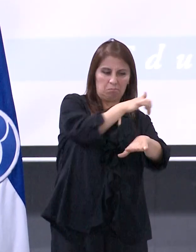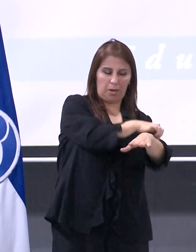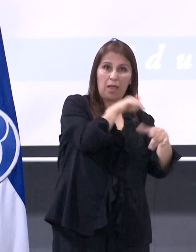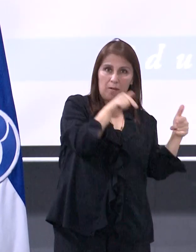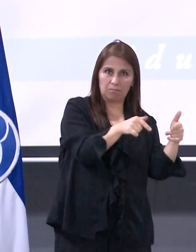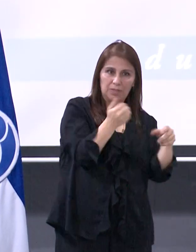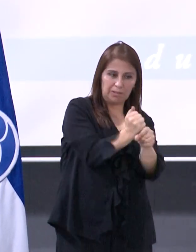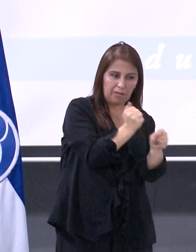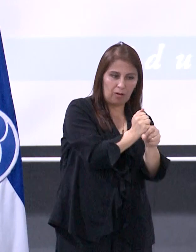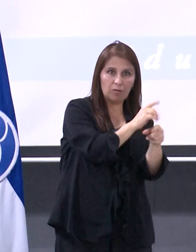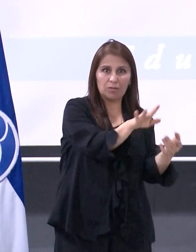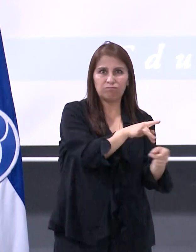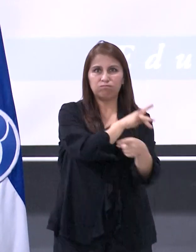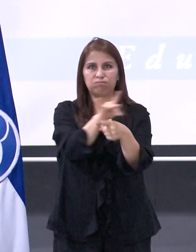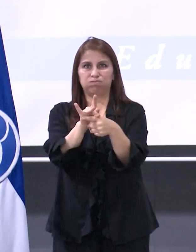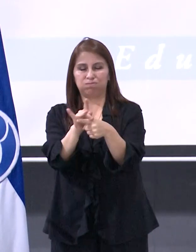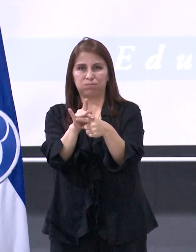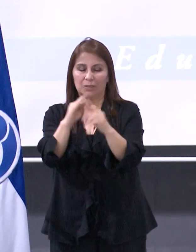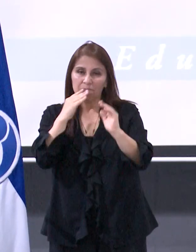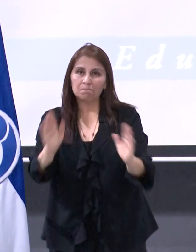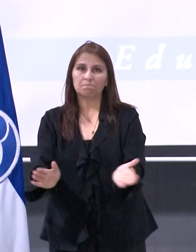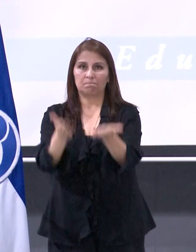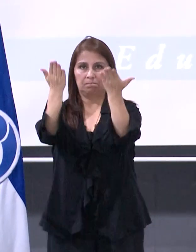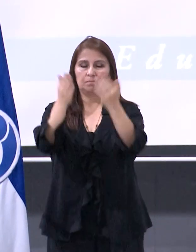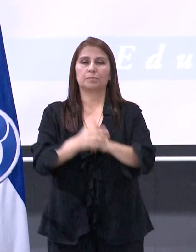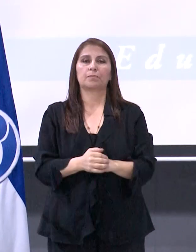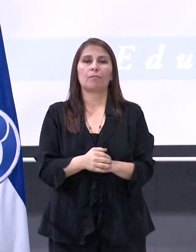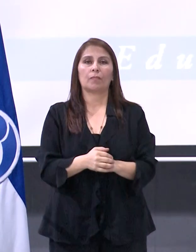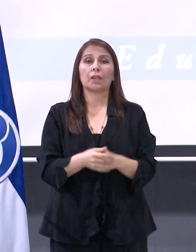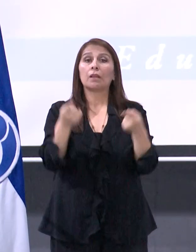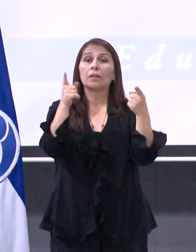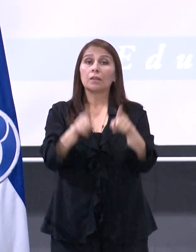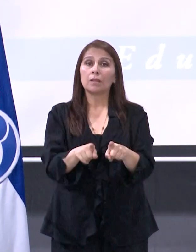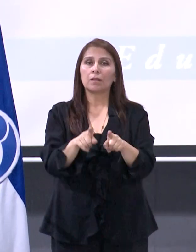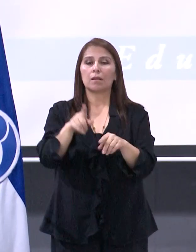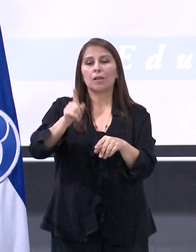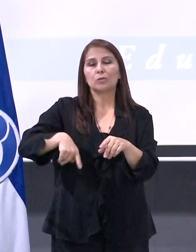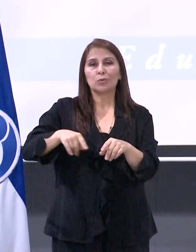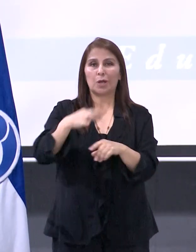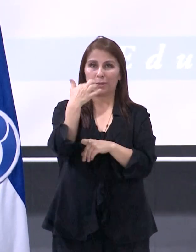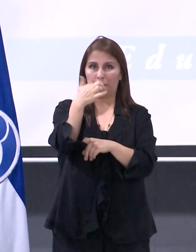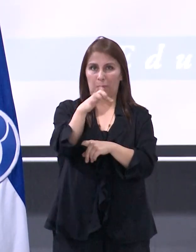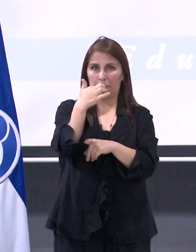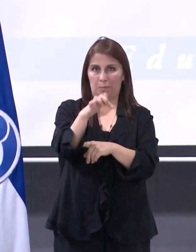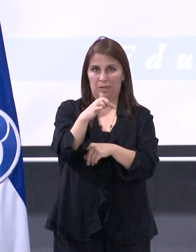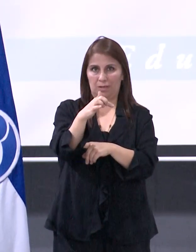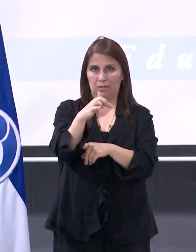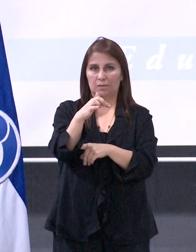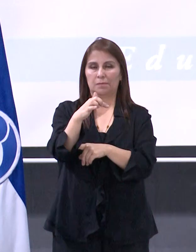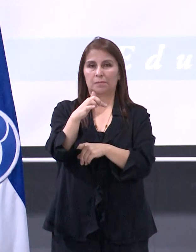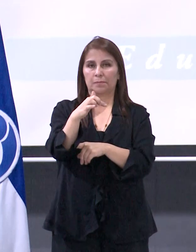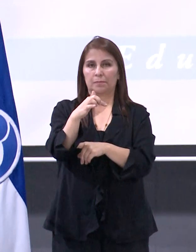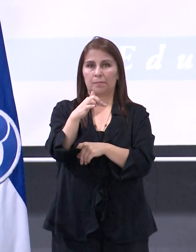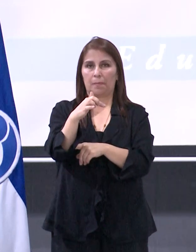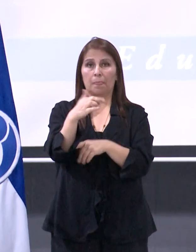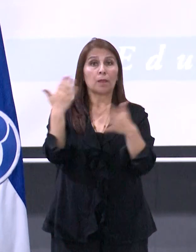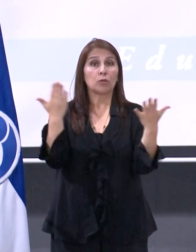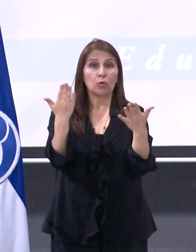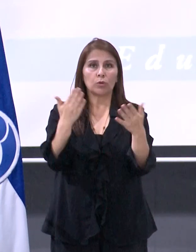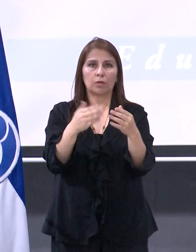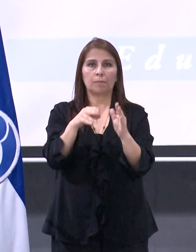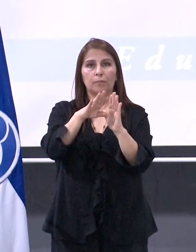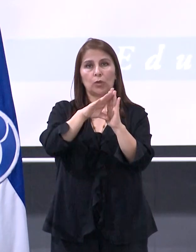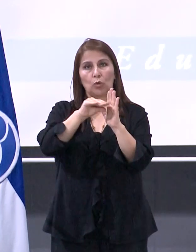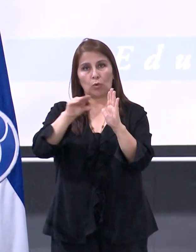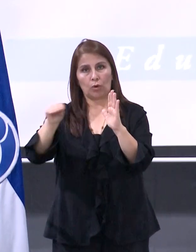y en las escuelas primarias anexas en las actuales instalaciones del nogal y